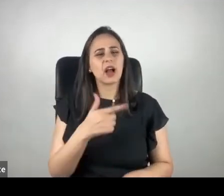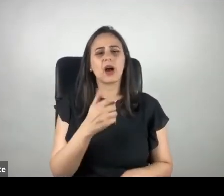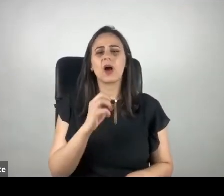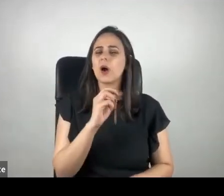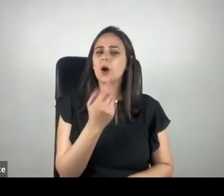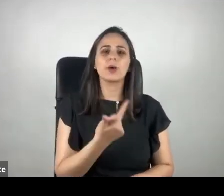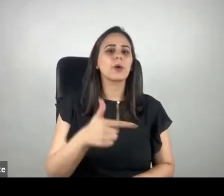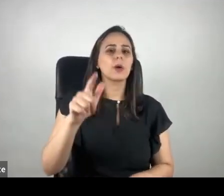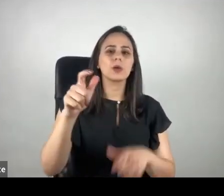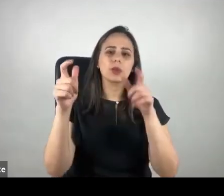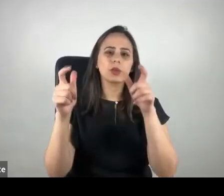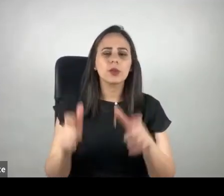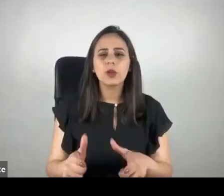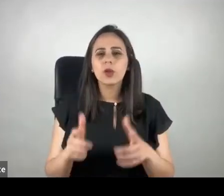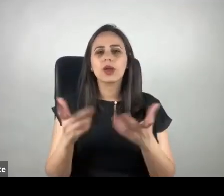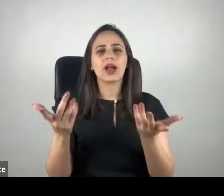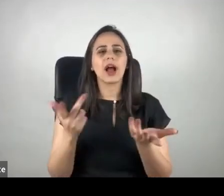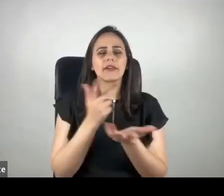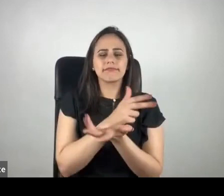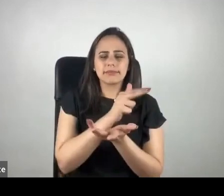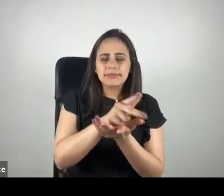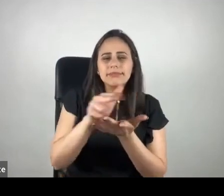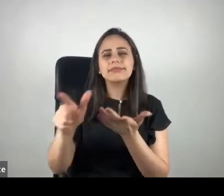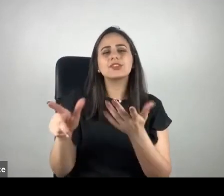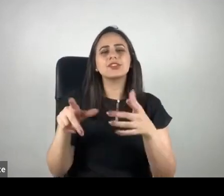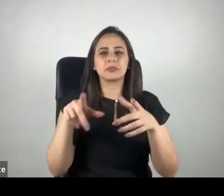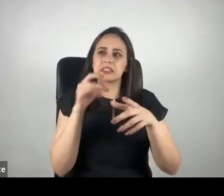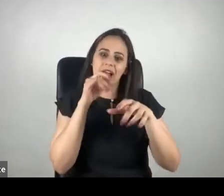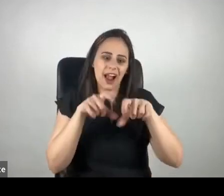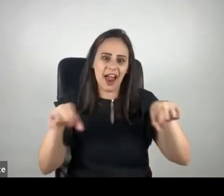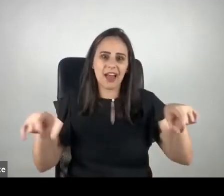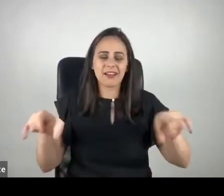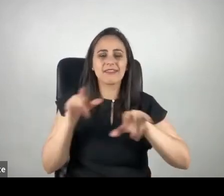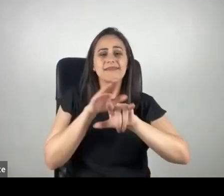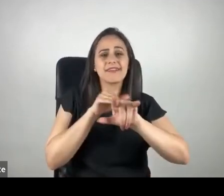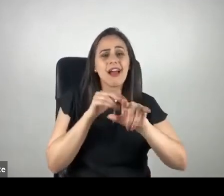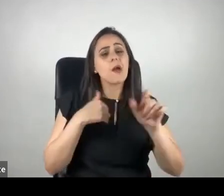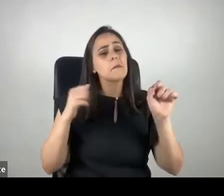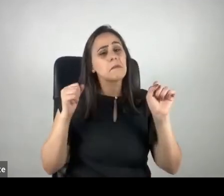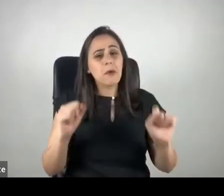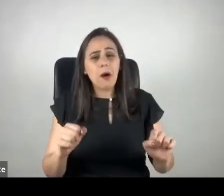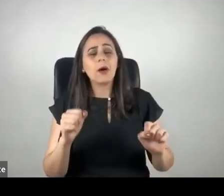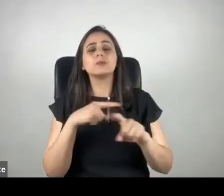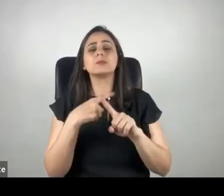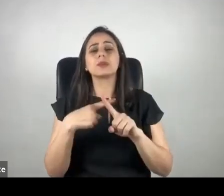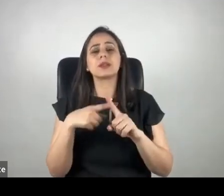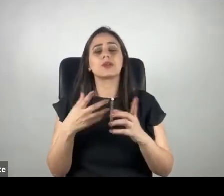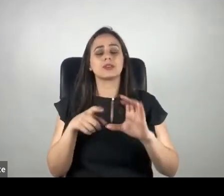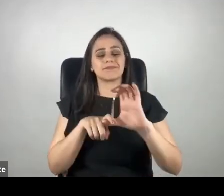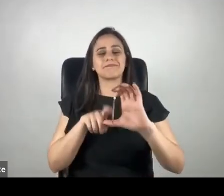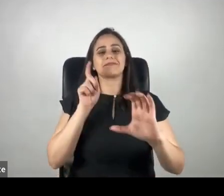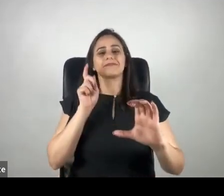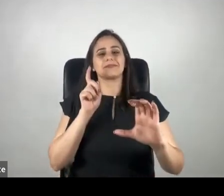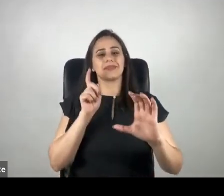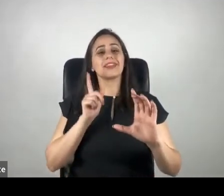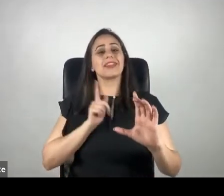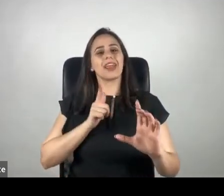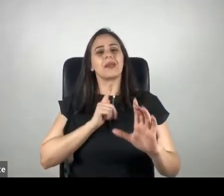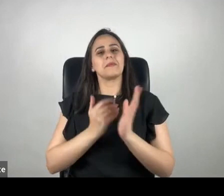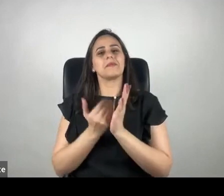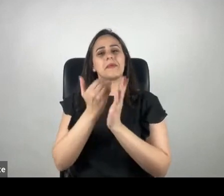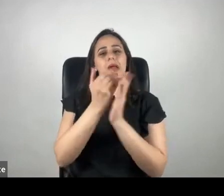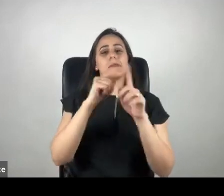querem de calabresa vegana? Hoje, a minha autonomia aumentou. Você parar para ver